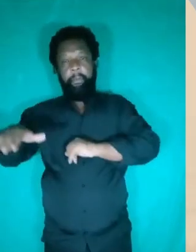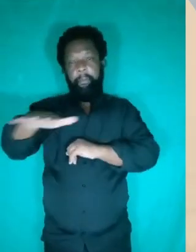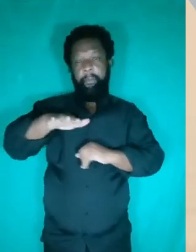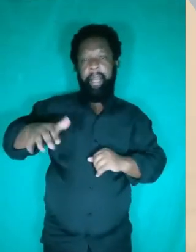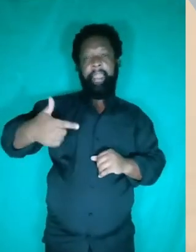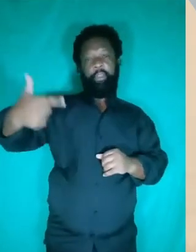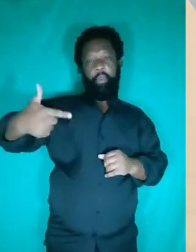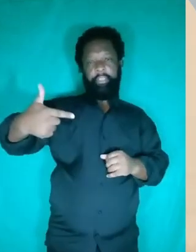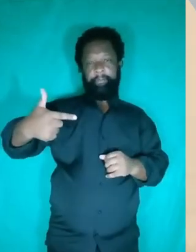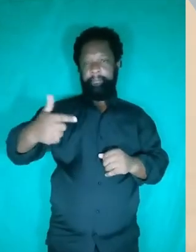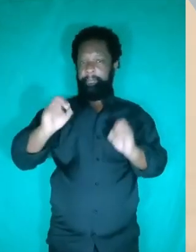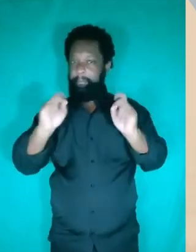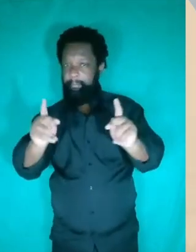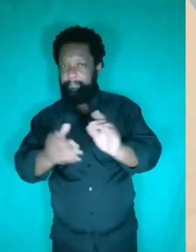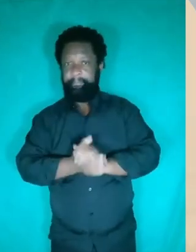Ok?